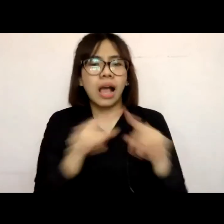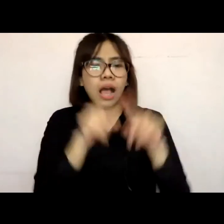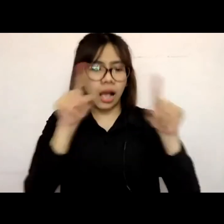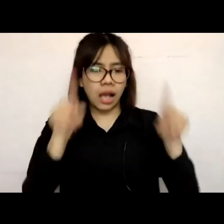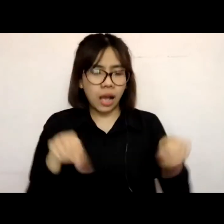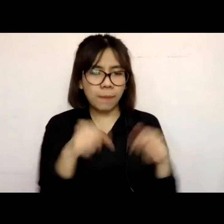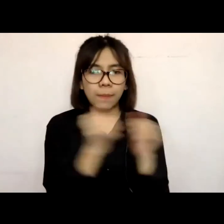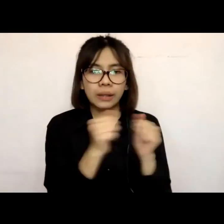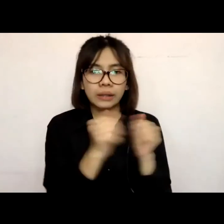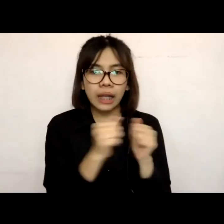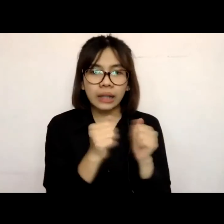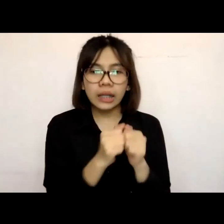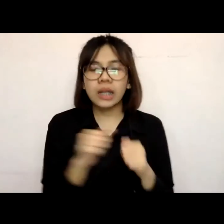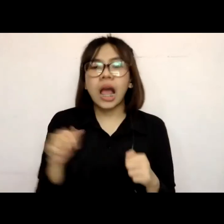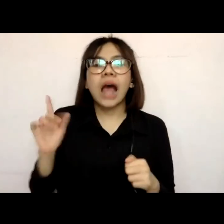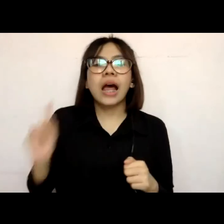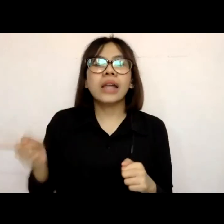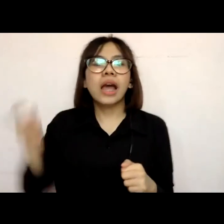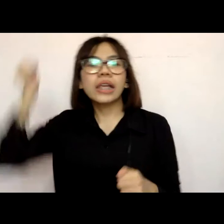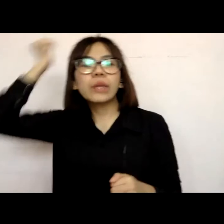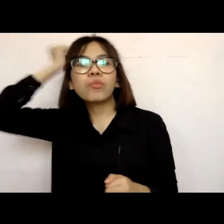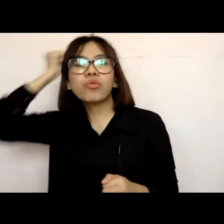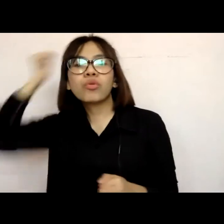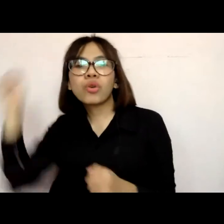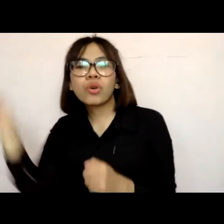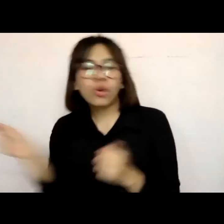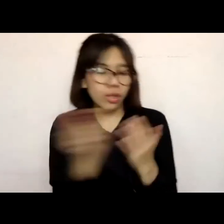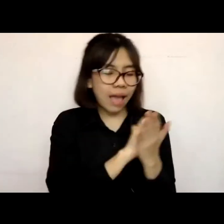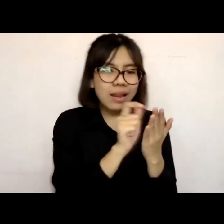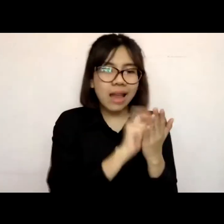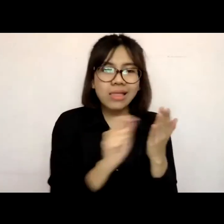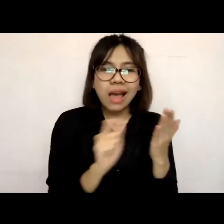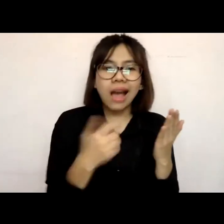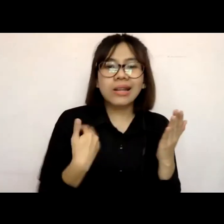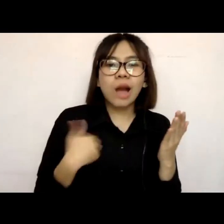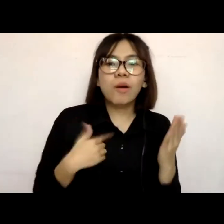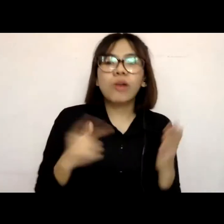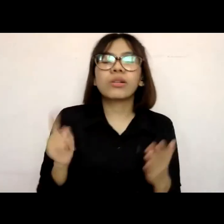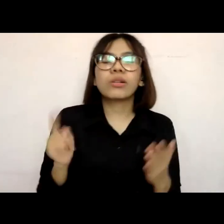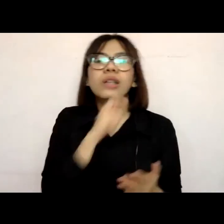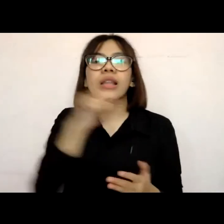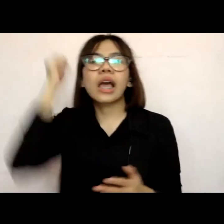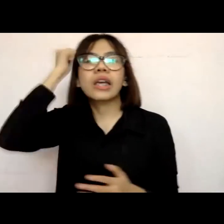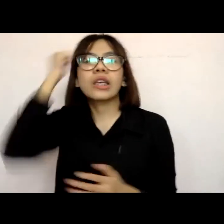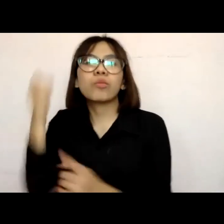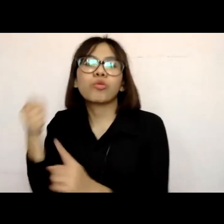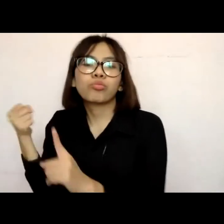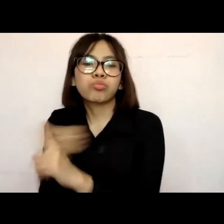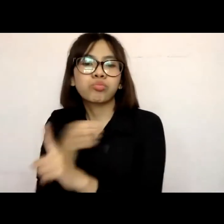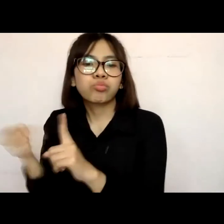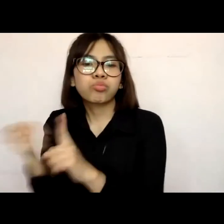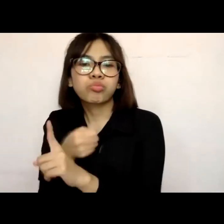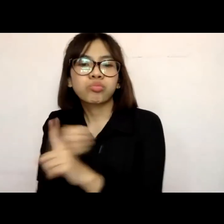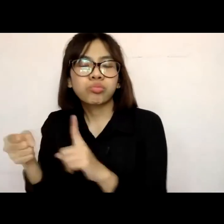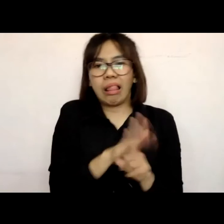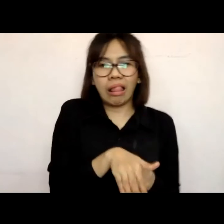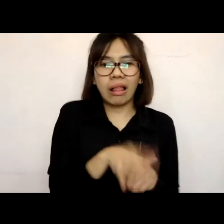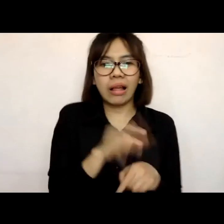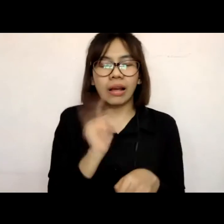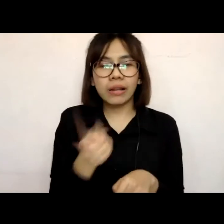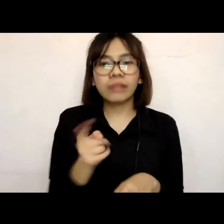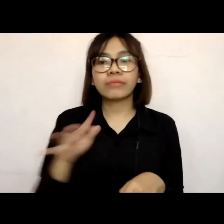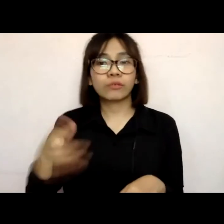beberapa indikator yang bisa dijadikan acuan untuk mewujudkan sekolah berwawasan gender adalah sebagai 1, adanya